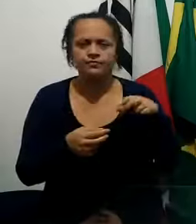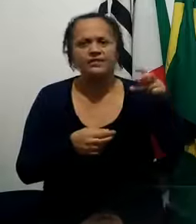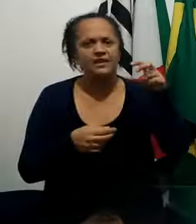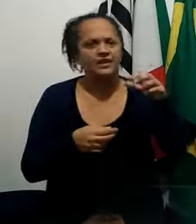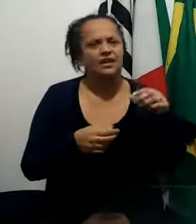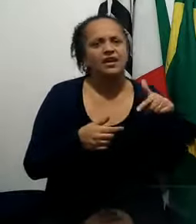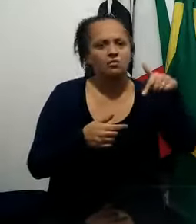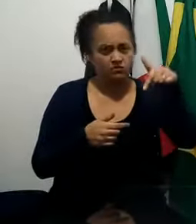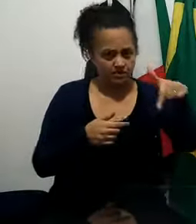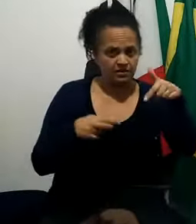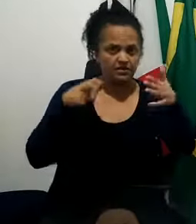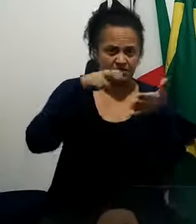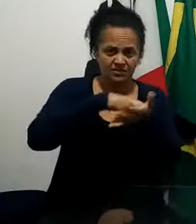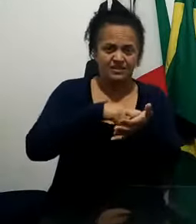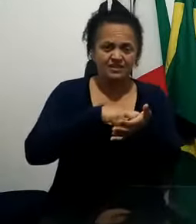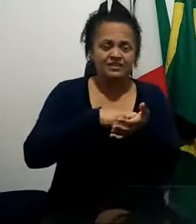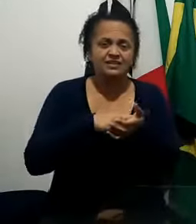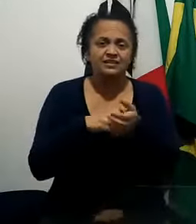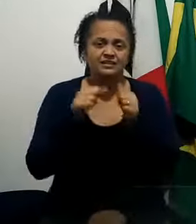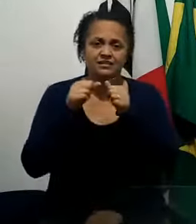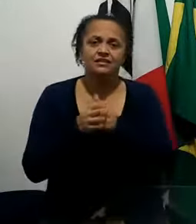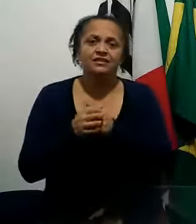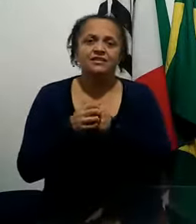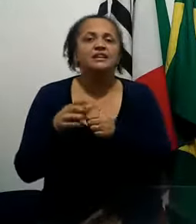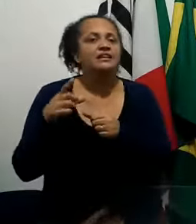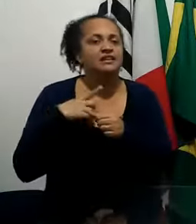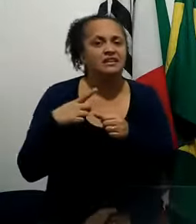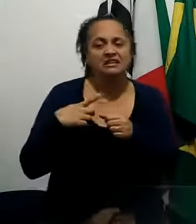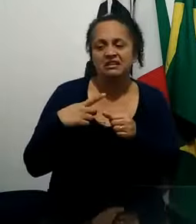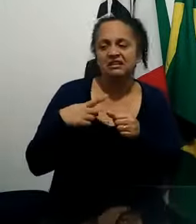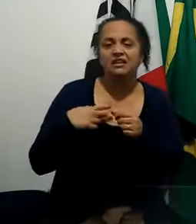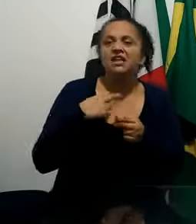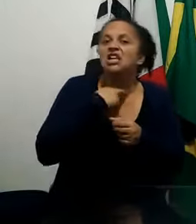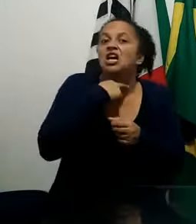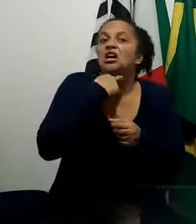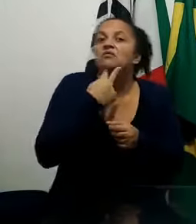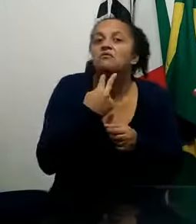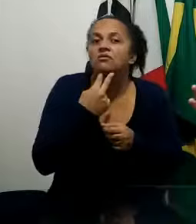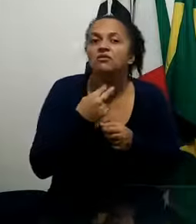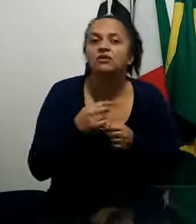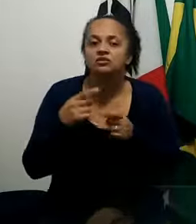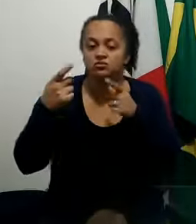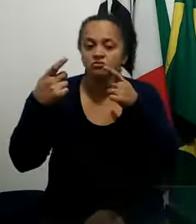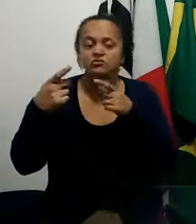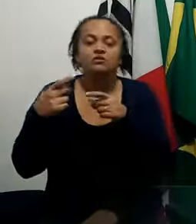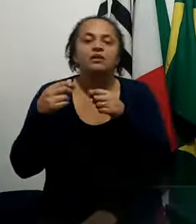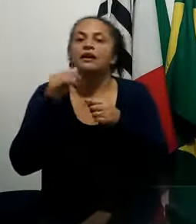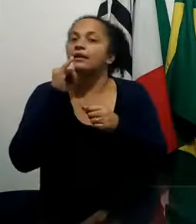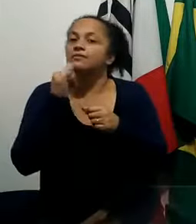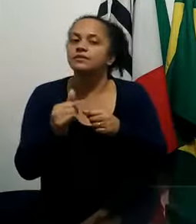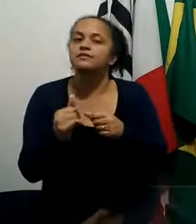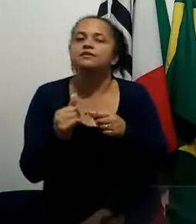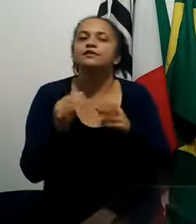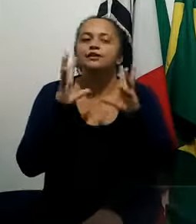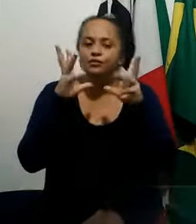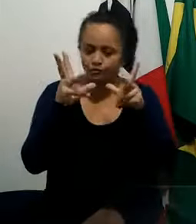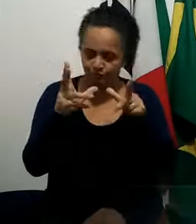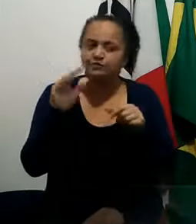liberando a voz do santuário, dizendo, está feito. E houve relâmpagos, vozes